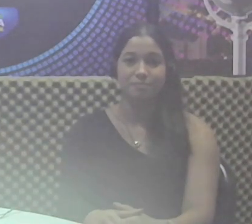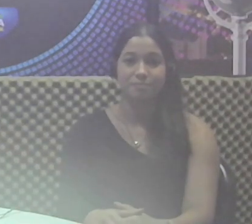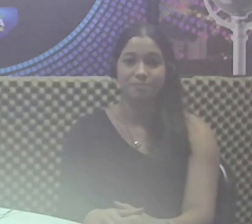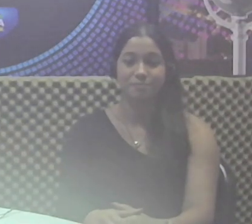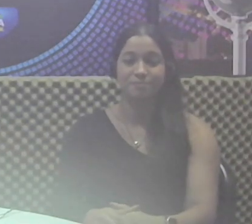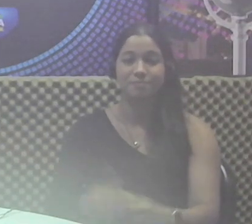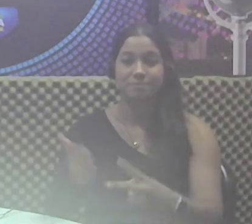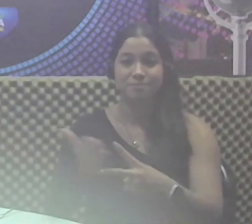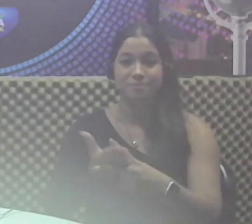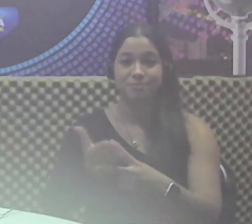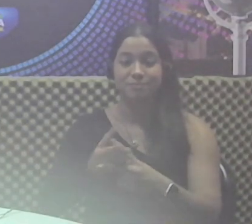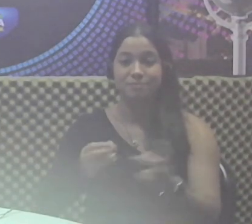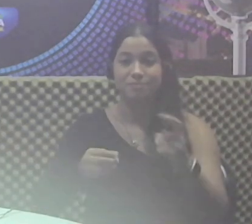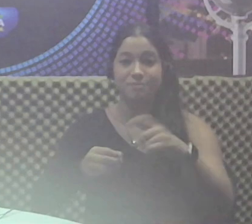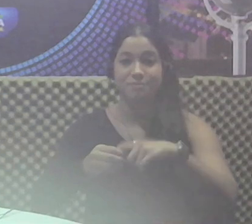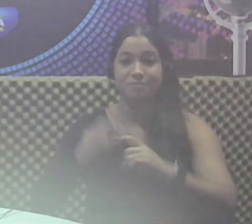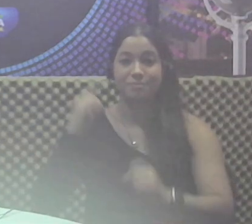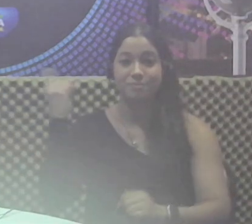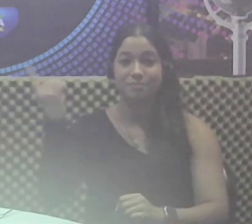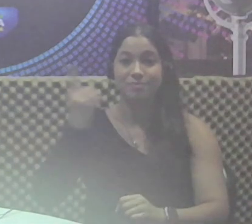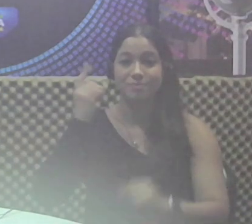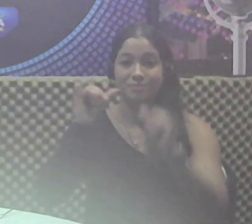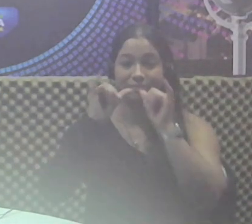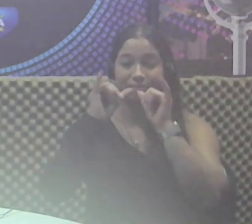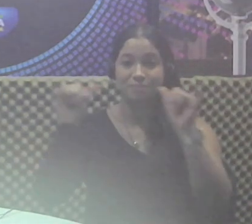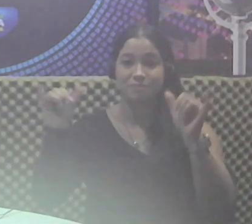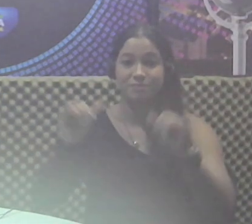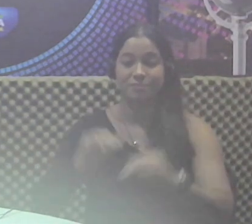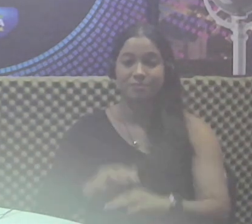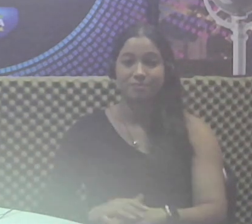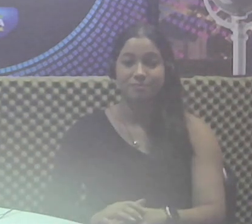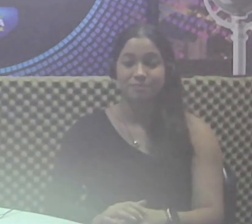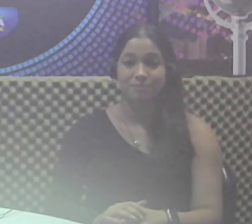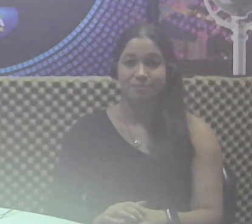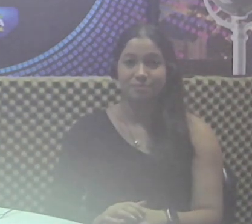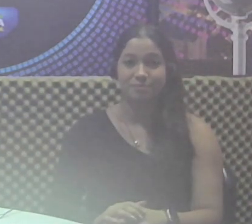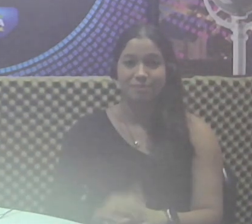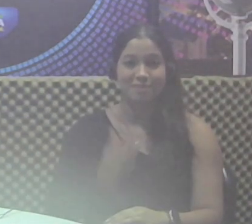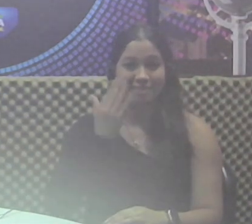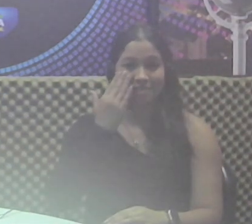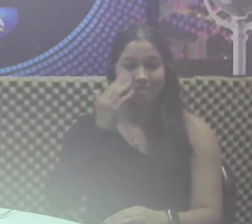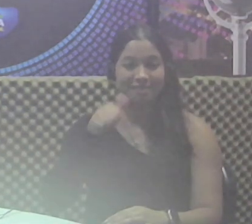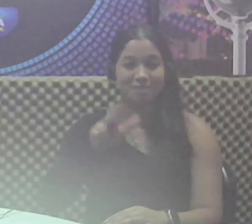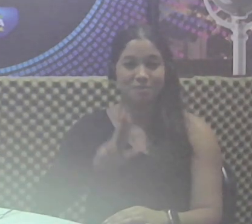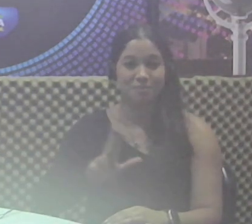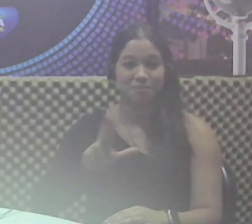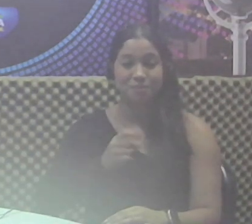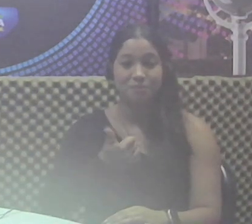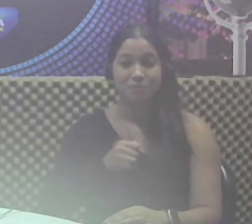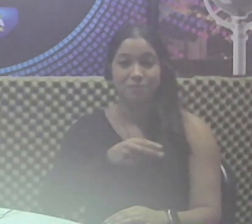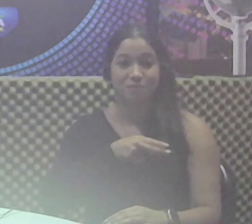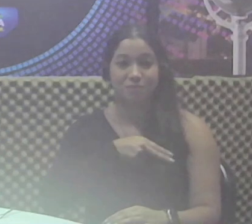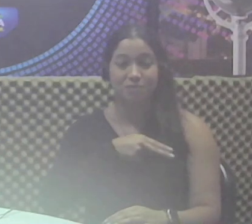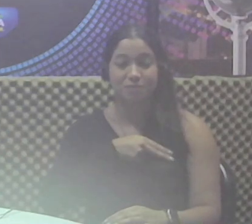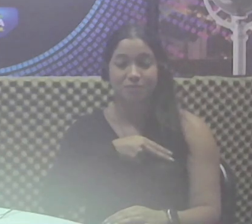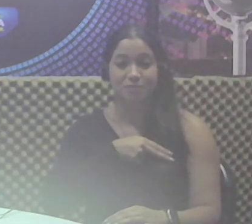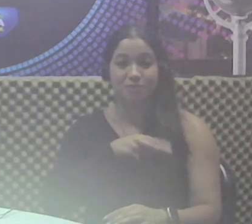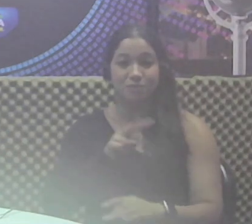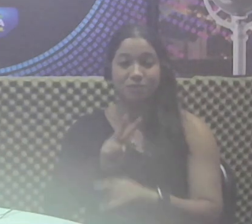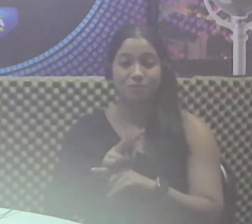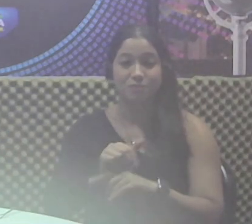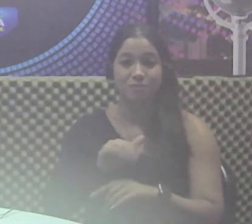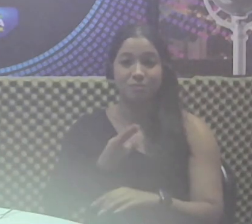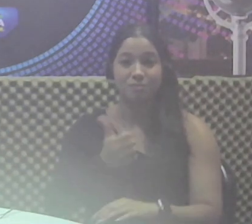Vamos a um breve intervalo e na volta tem giro de notícias. Você sabia que aqui em Uberlândia tem 11 unidades do NAICA? Que cuidam de